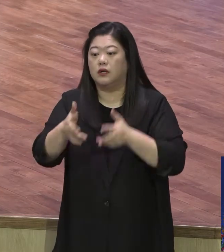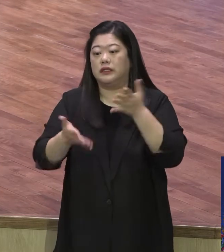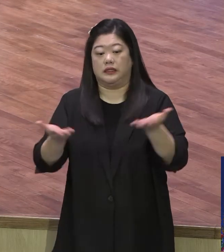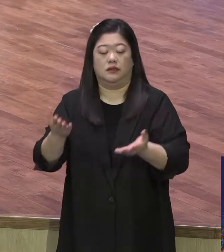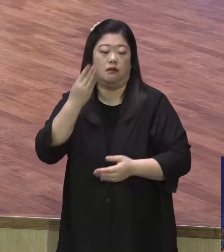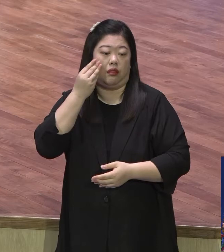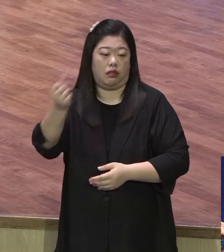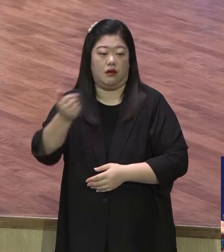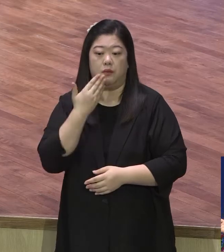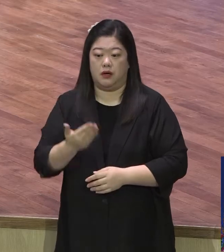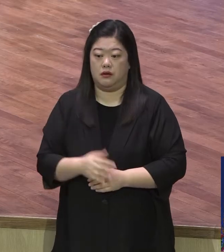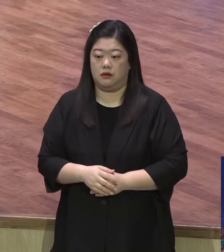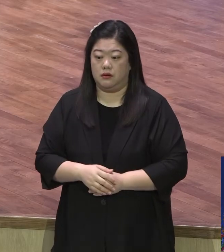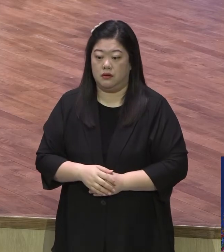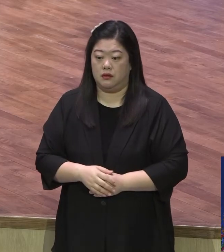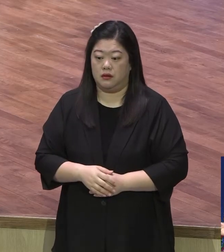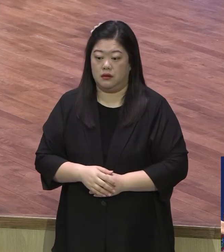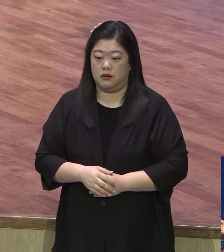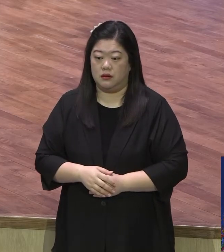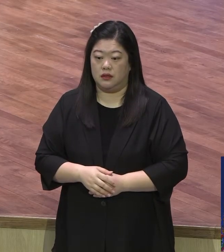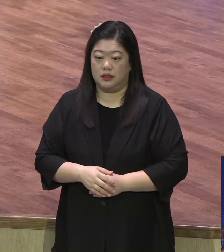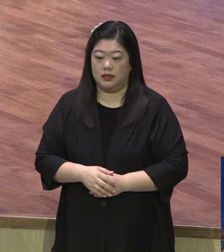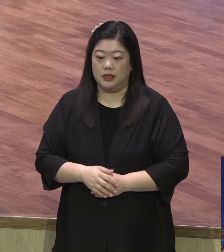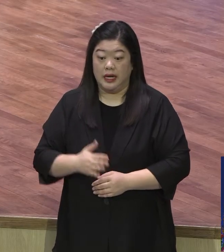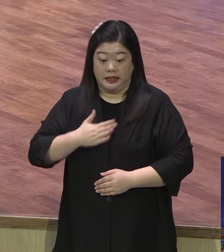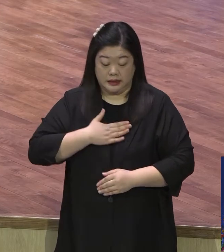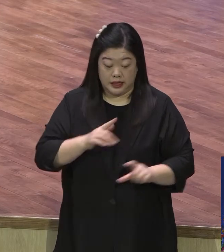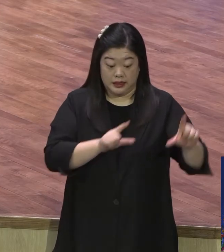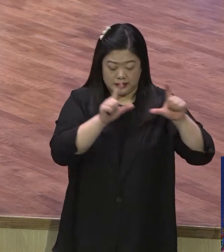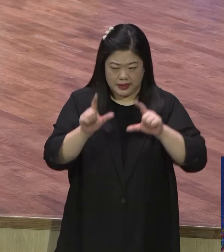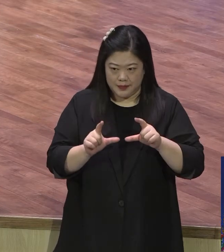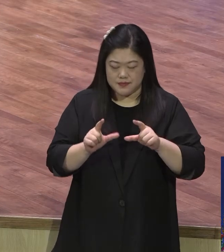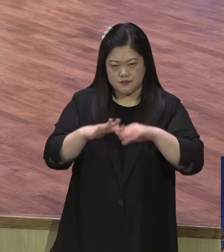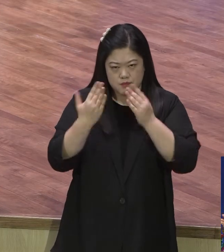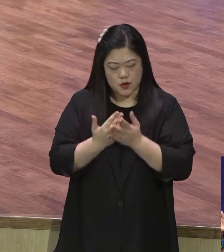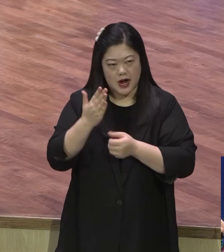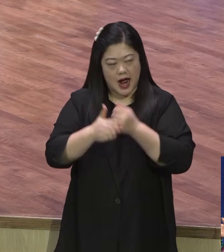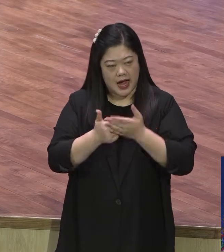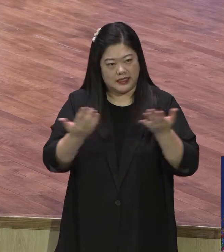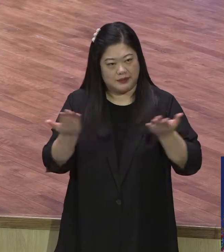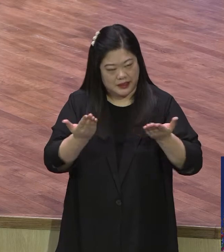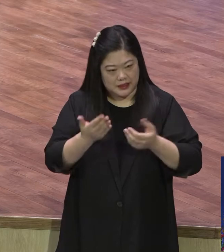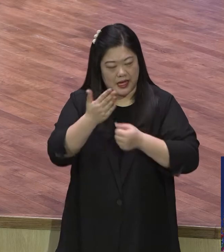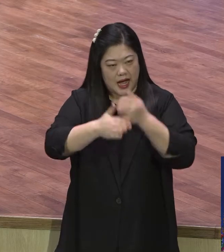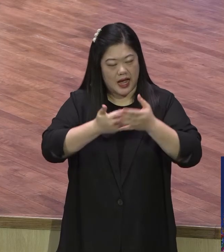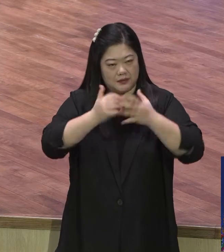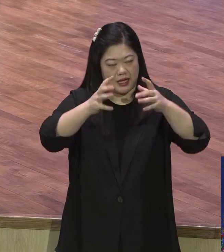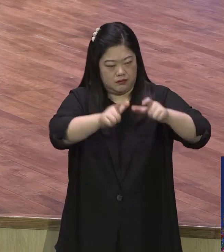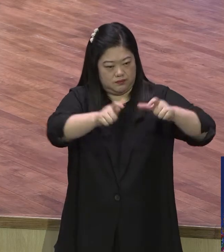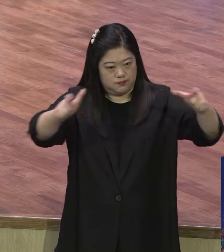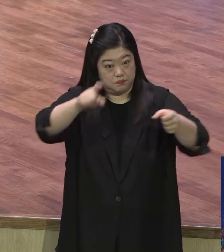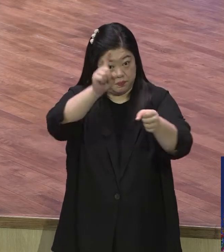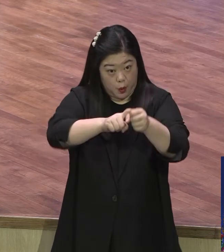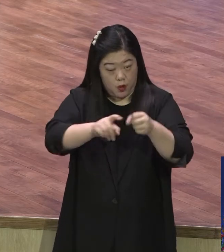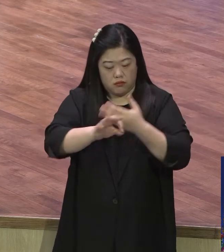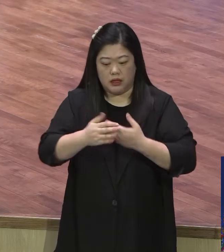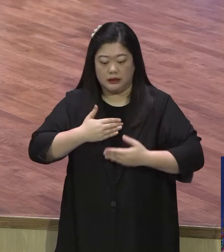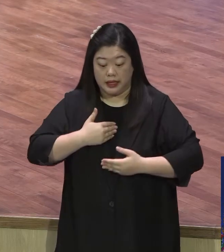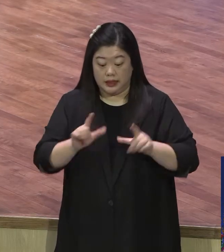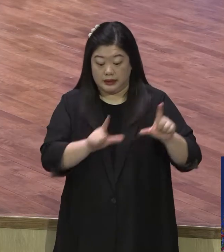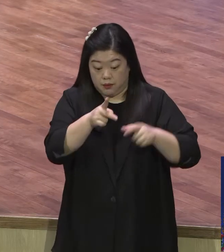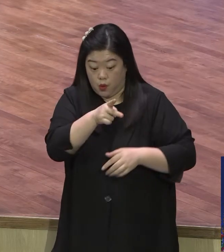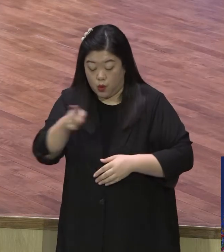다니는 그것이 성교행전 성령행전이라고 그러니까 그게 성령행전이 사도행전이에요 내 삶이